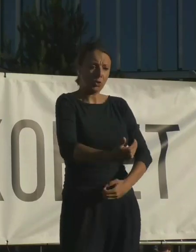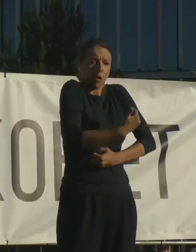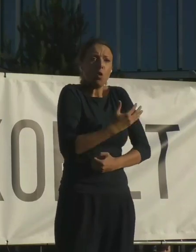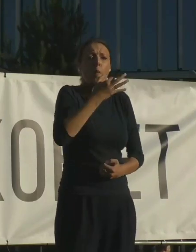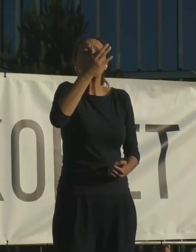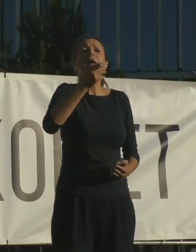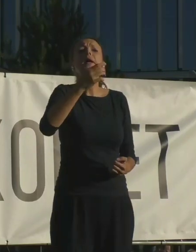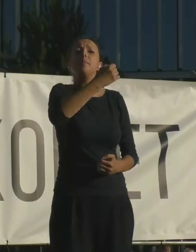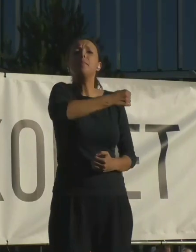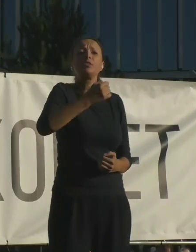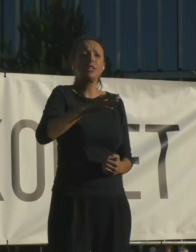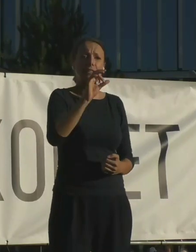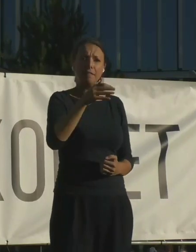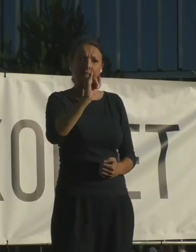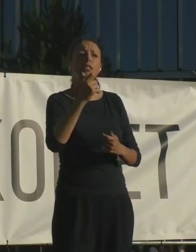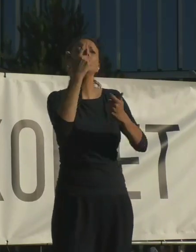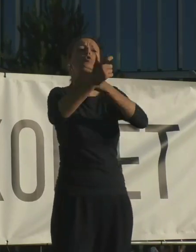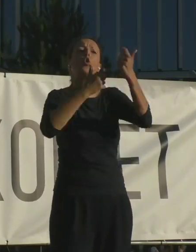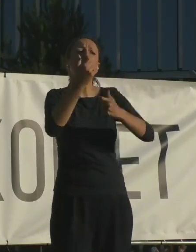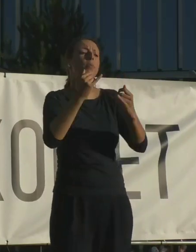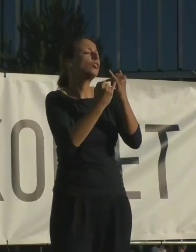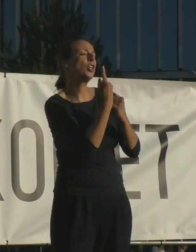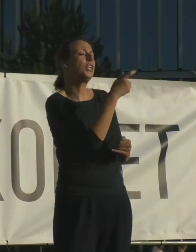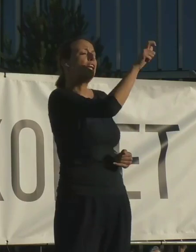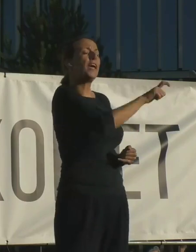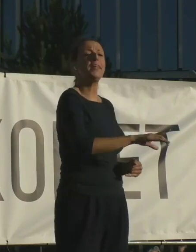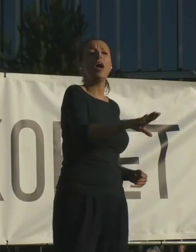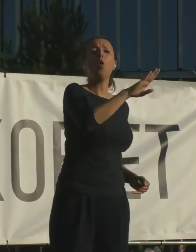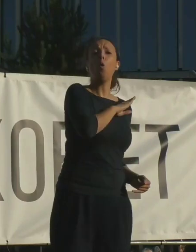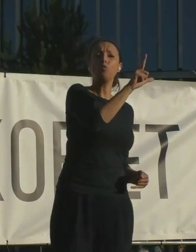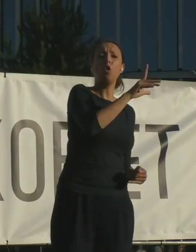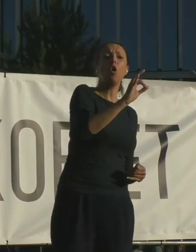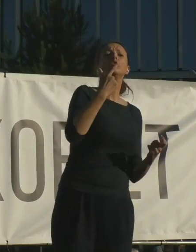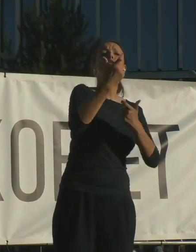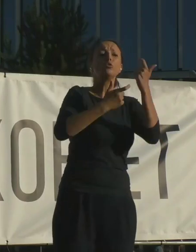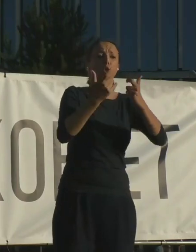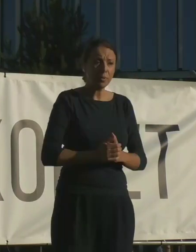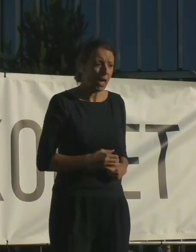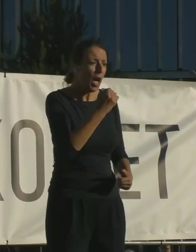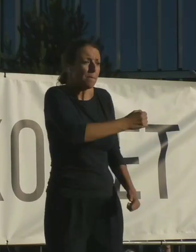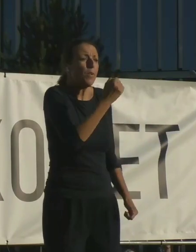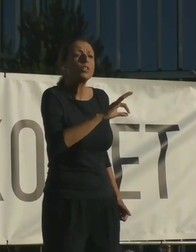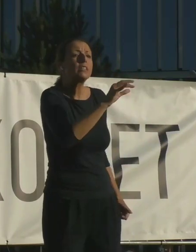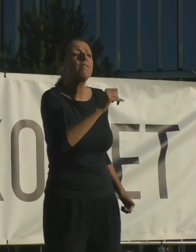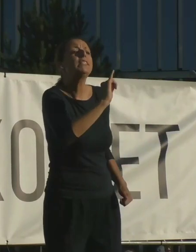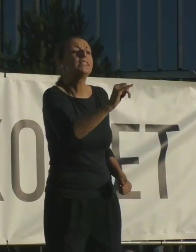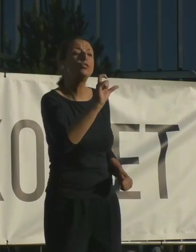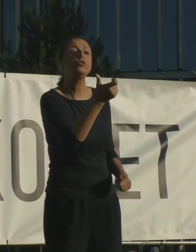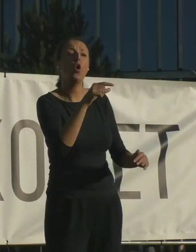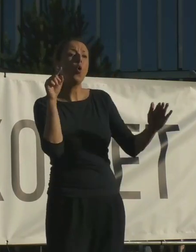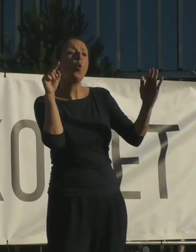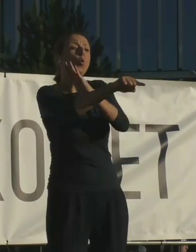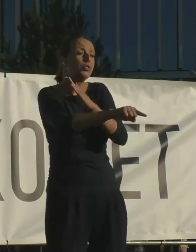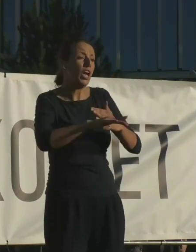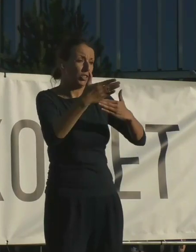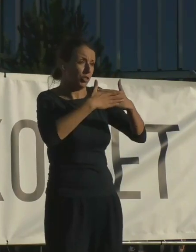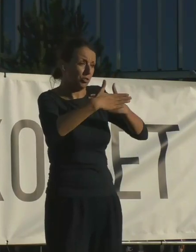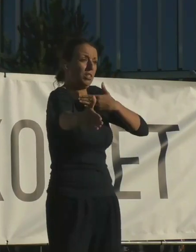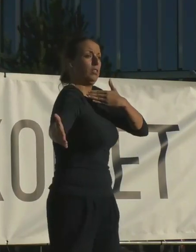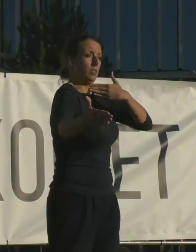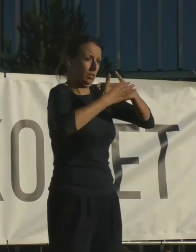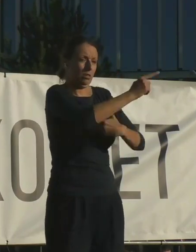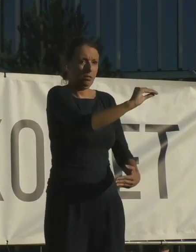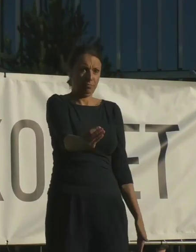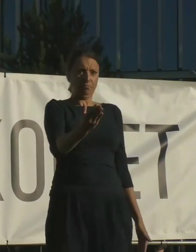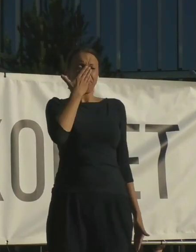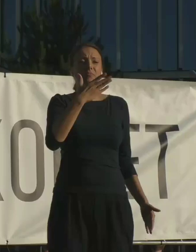co mają zrobić, kiedy jedna z nich umrze. Poseł Sawicki uciekł i zatrzasnął im drzwi przed nosem,